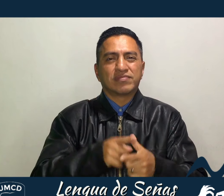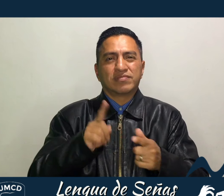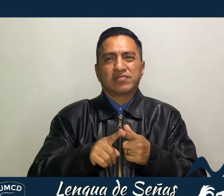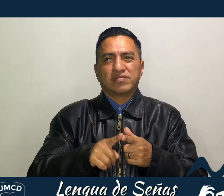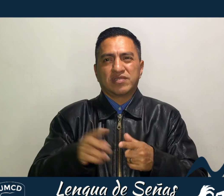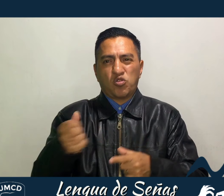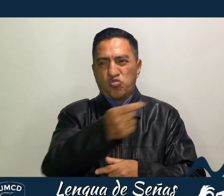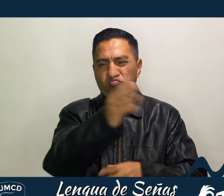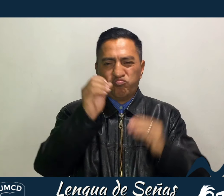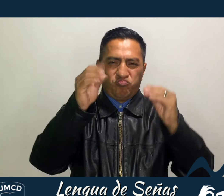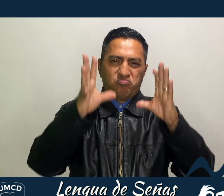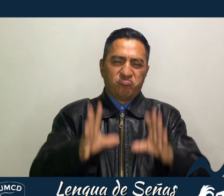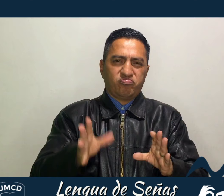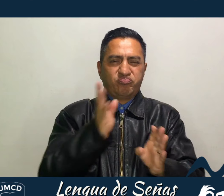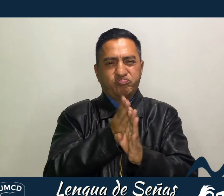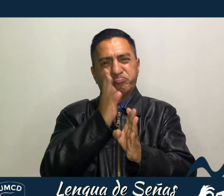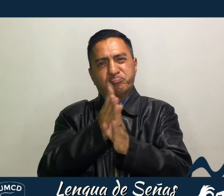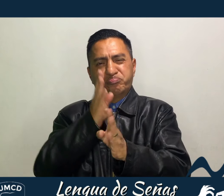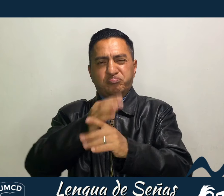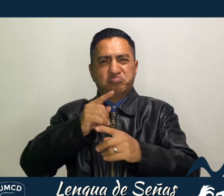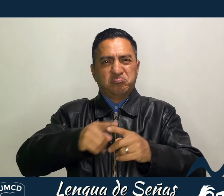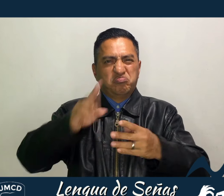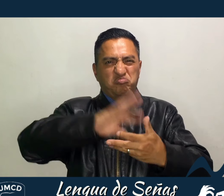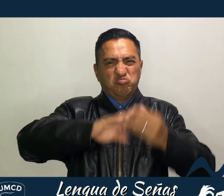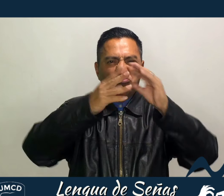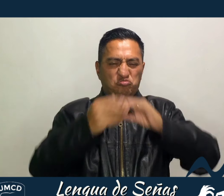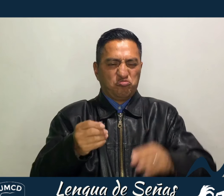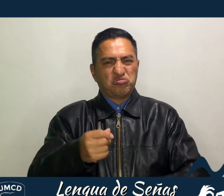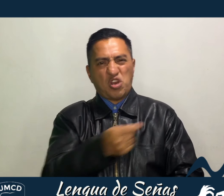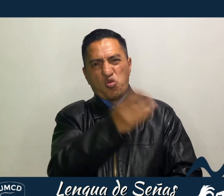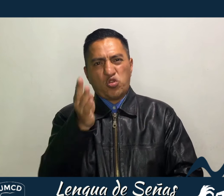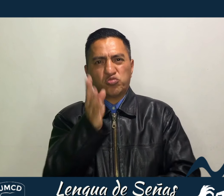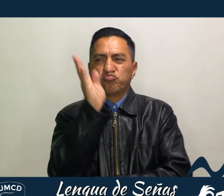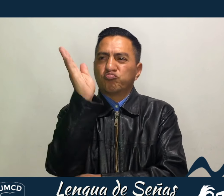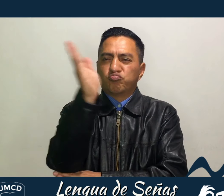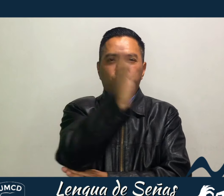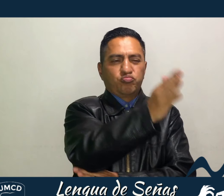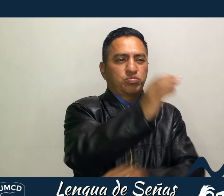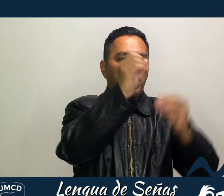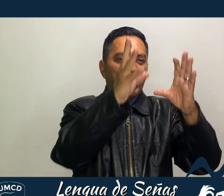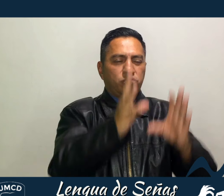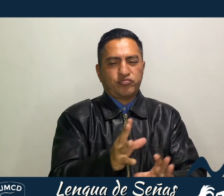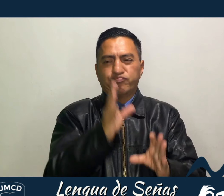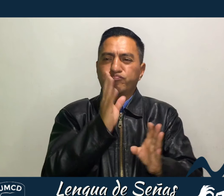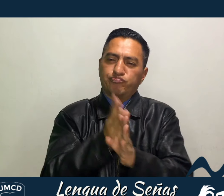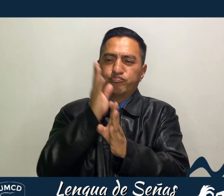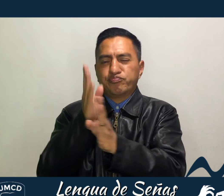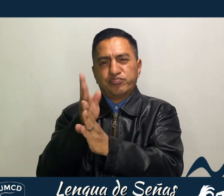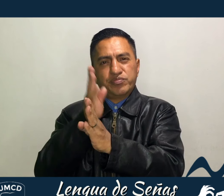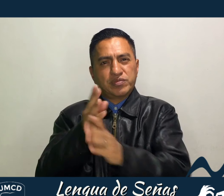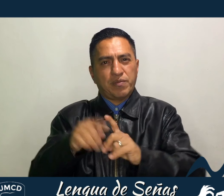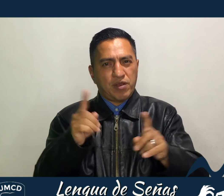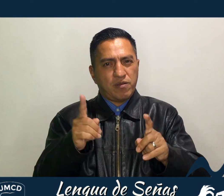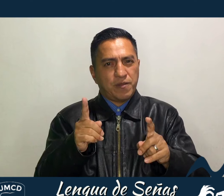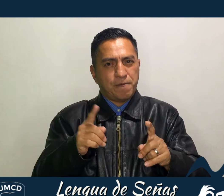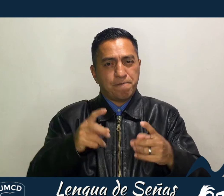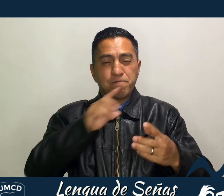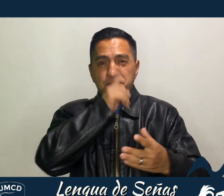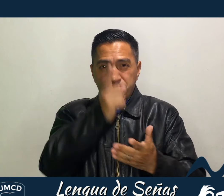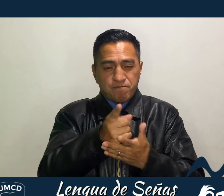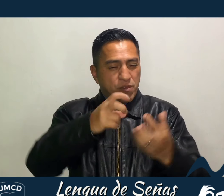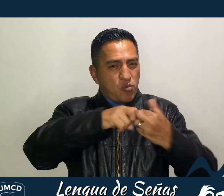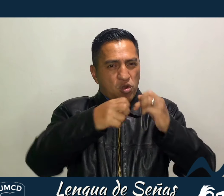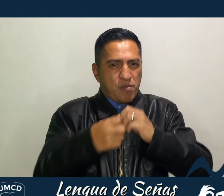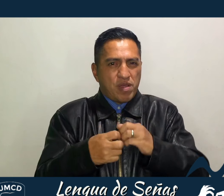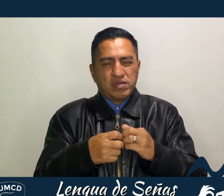lo encontramos en el coaching, por ejemplo, que está tan de moda actualmente en círculos profesionales. Pero el problema